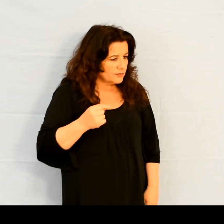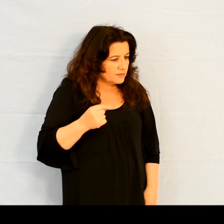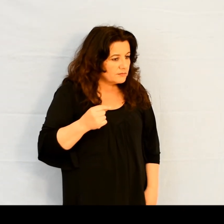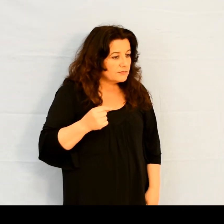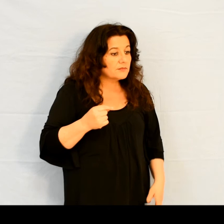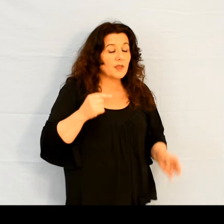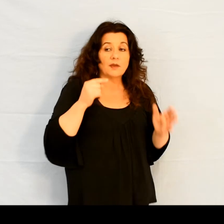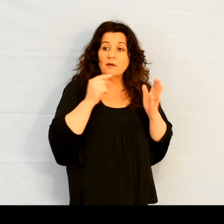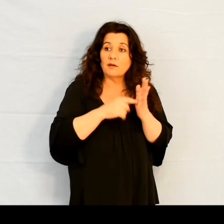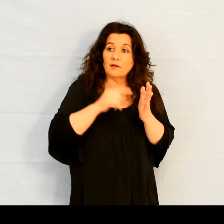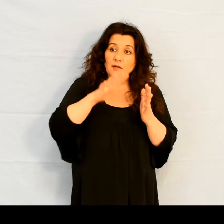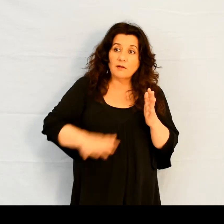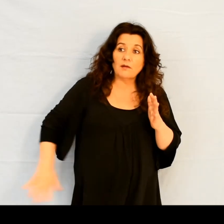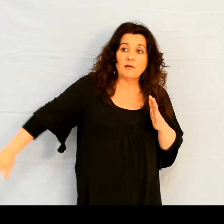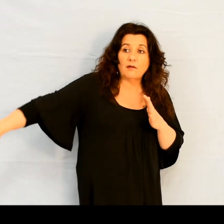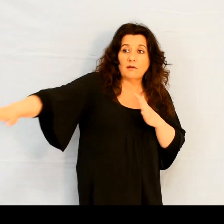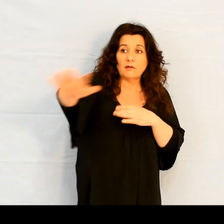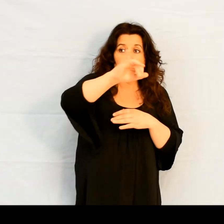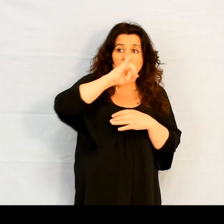d'Israël habitaient leur pays,